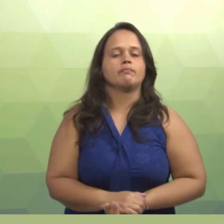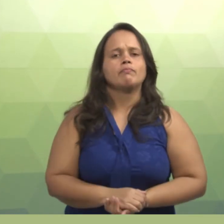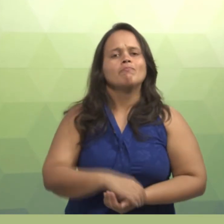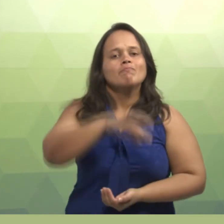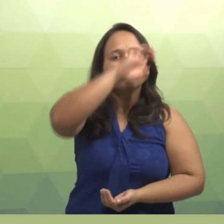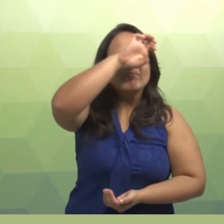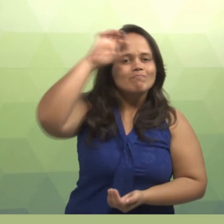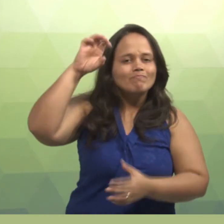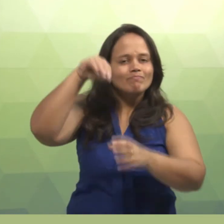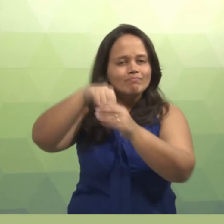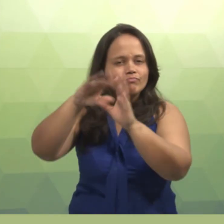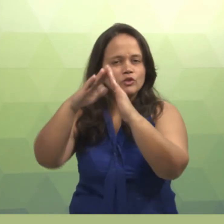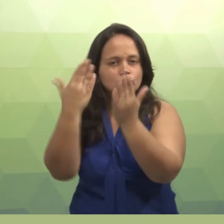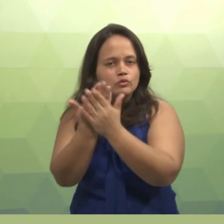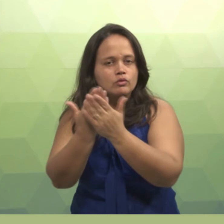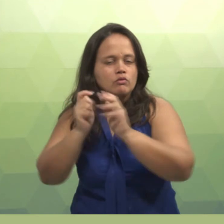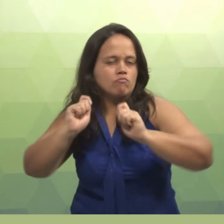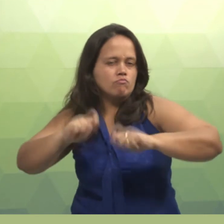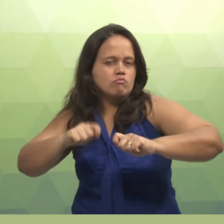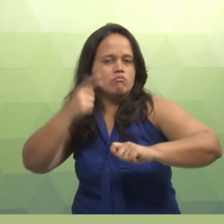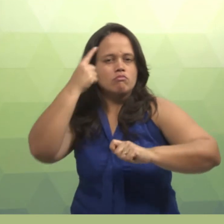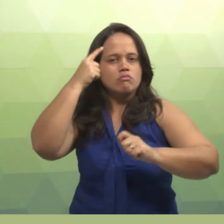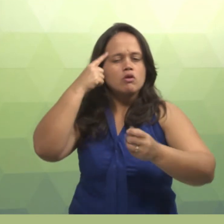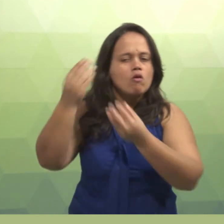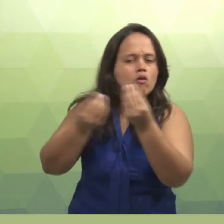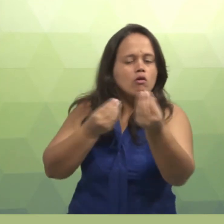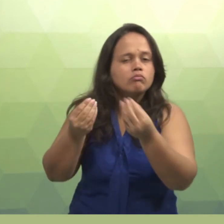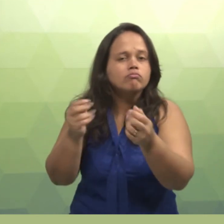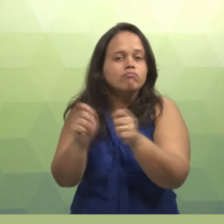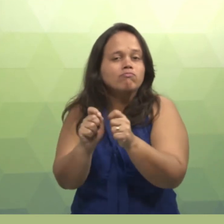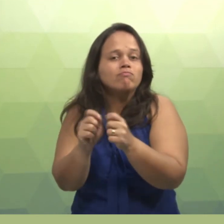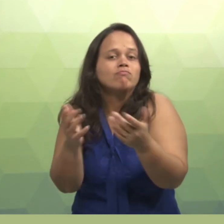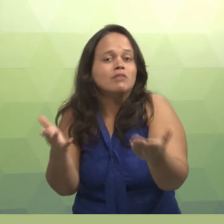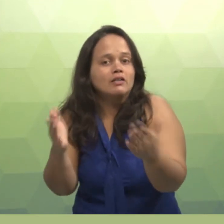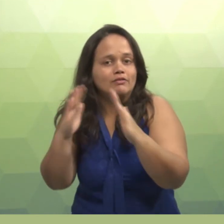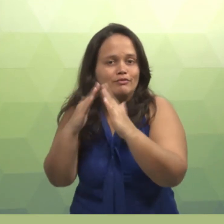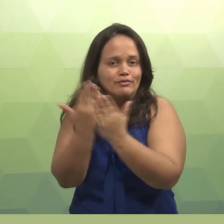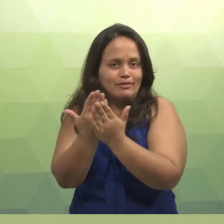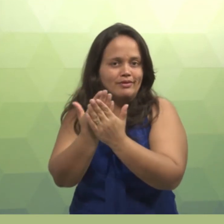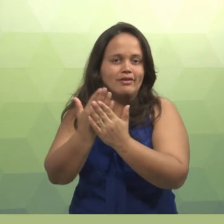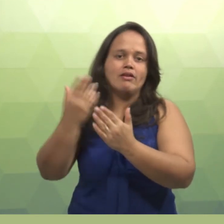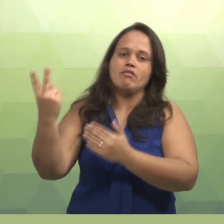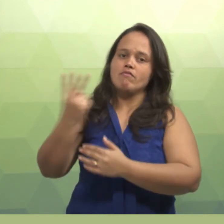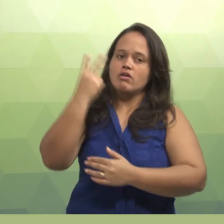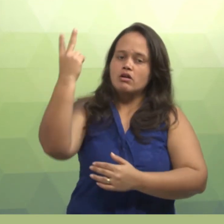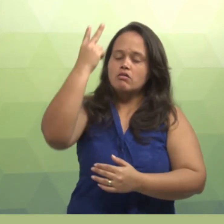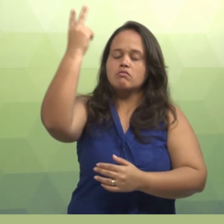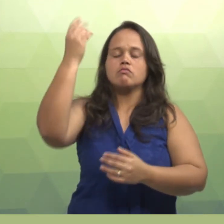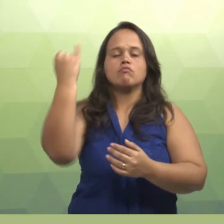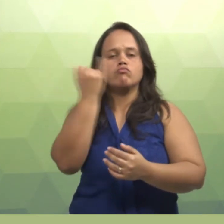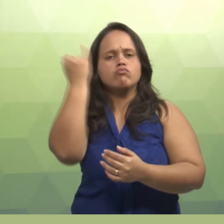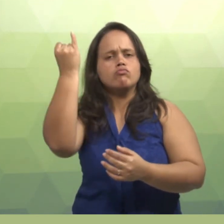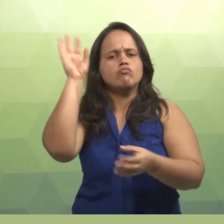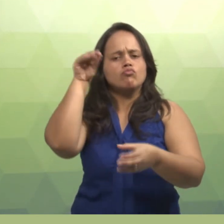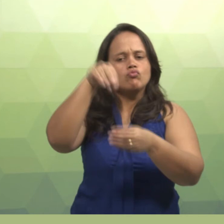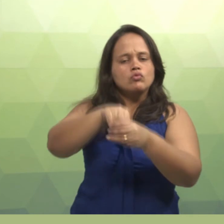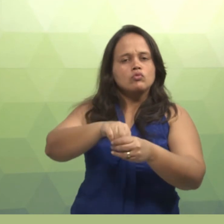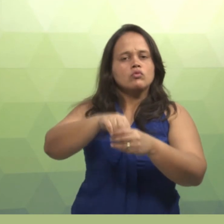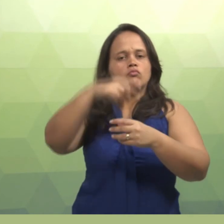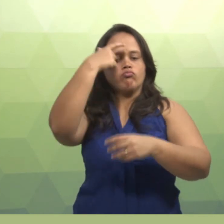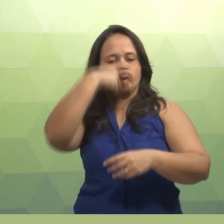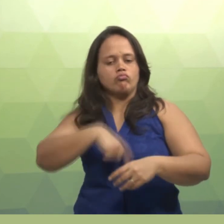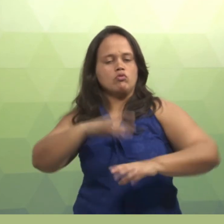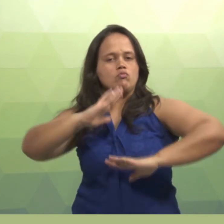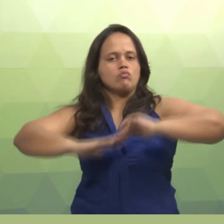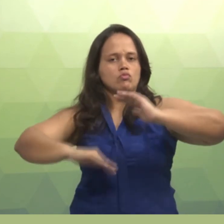possibilita pensar sobre a sua missão, os valores que devem orientar as condutas dos profissionais no interior do exercício das